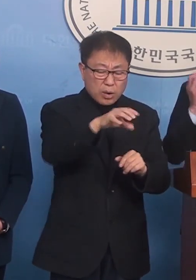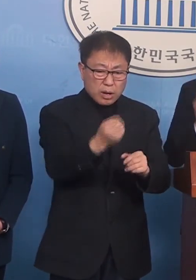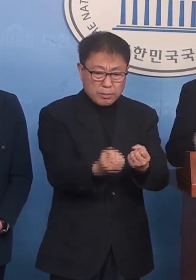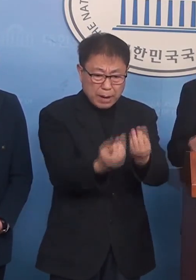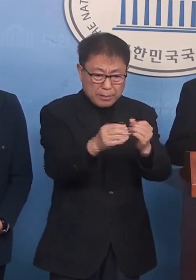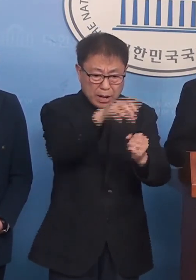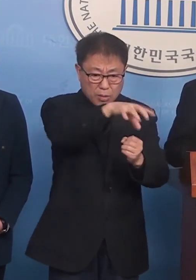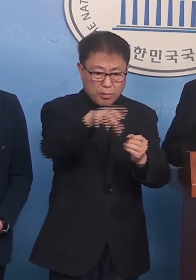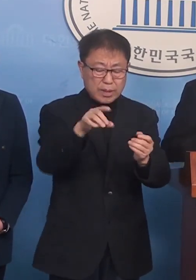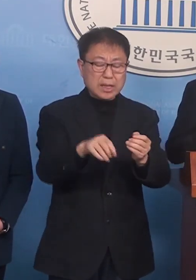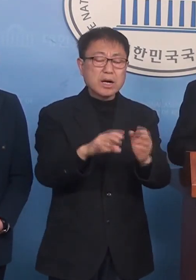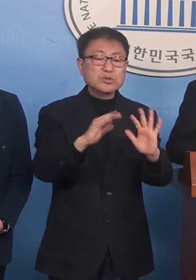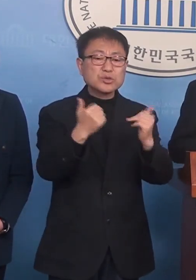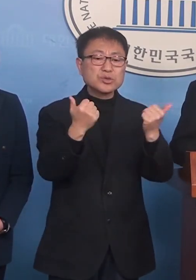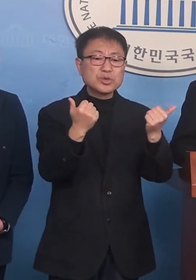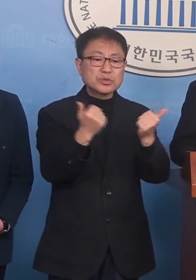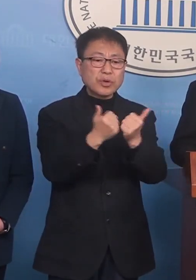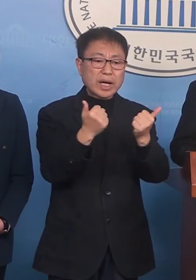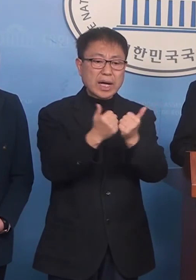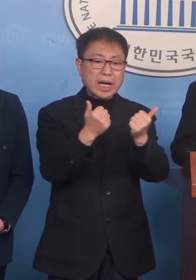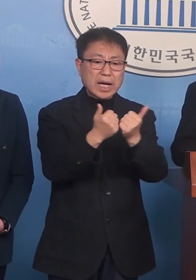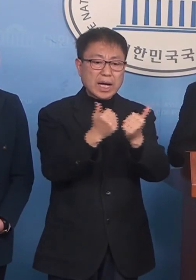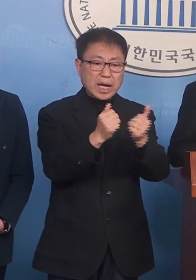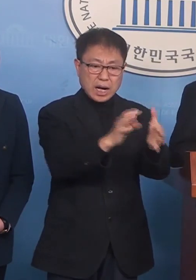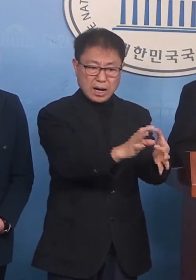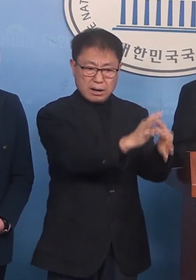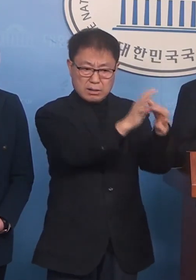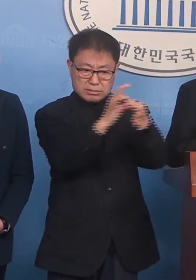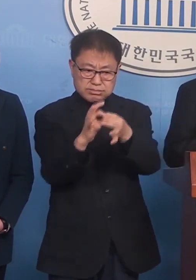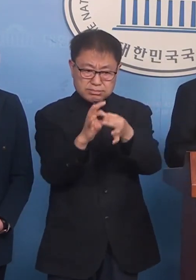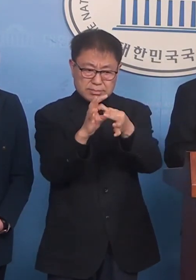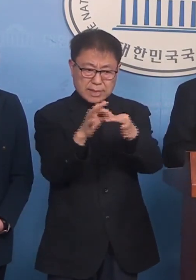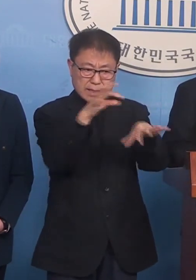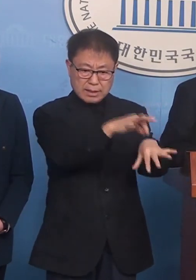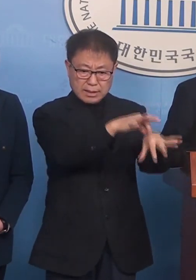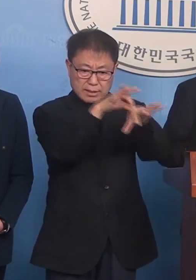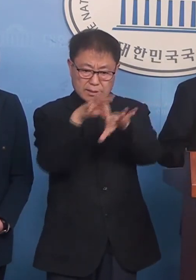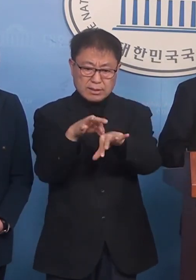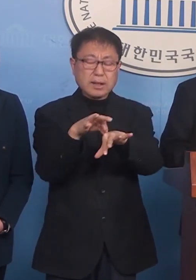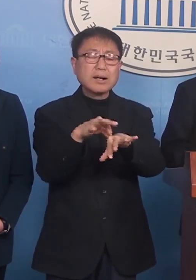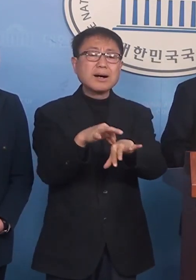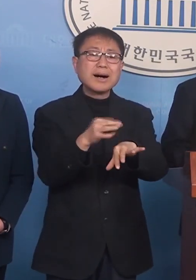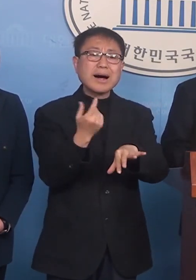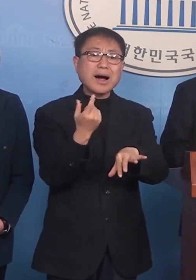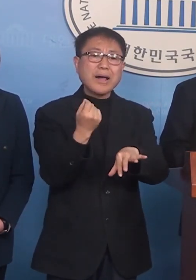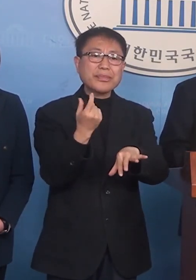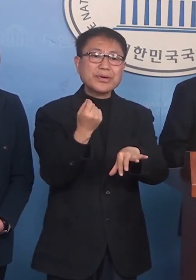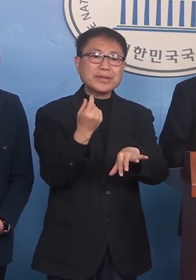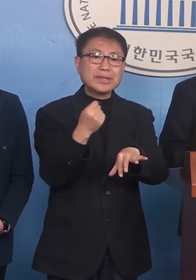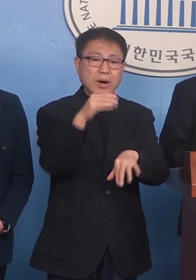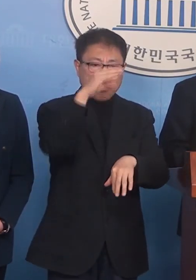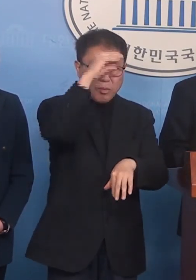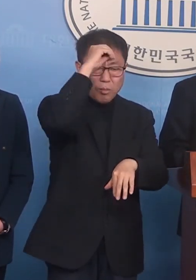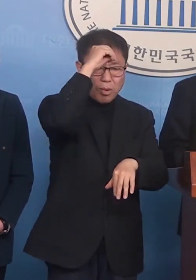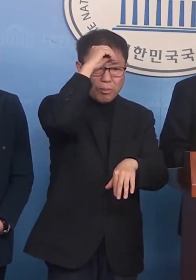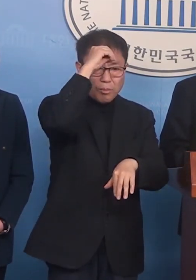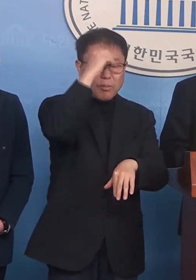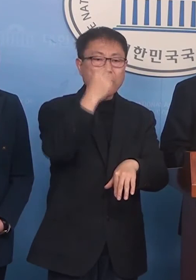통해서 국회의 의정에까지 이어온 상징적인 그리고